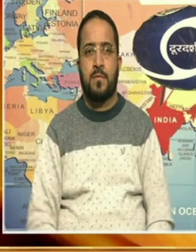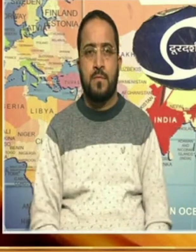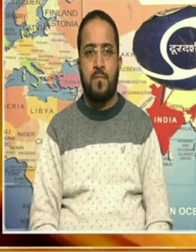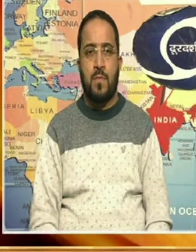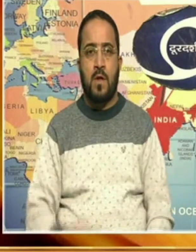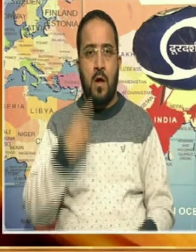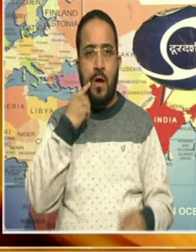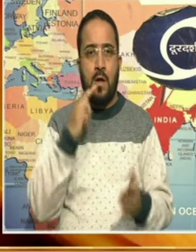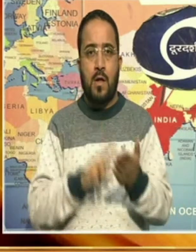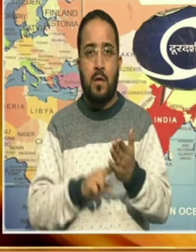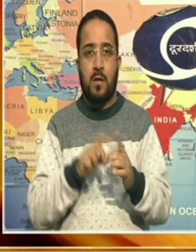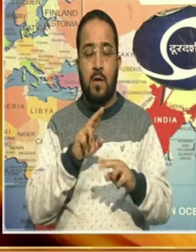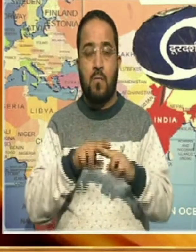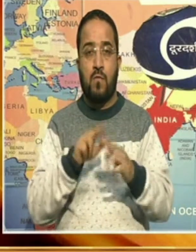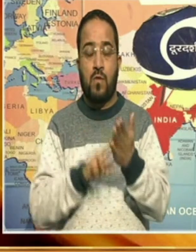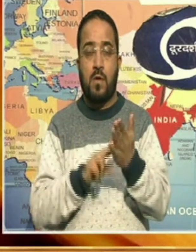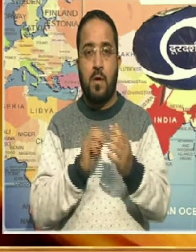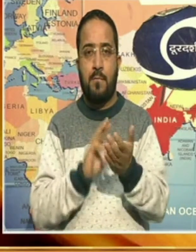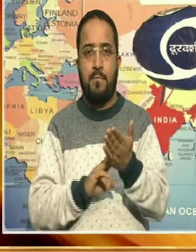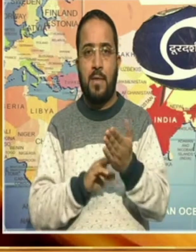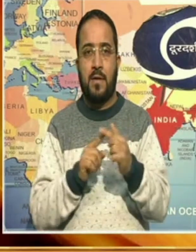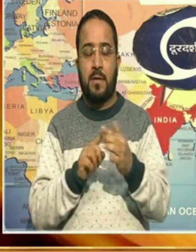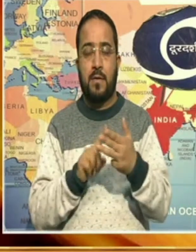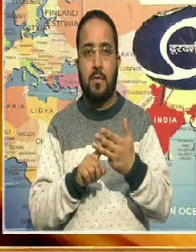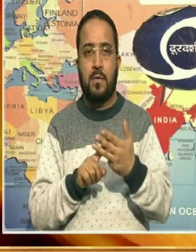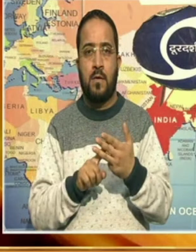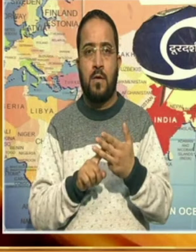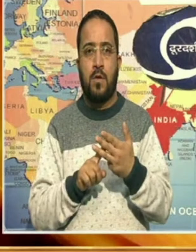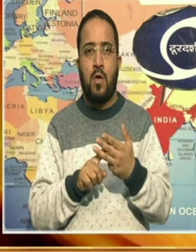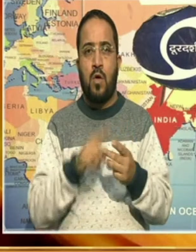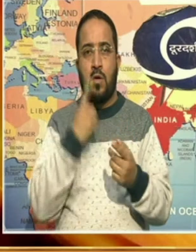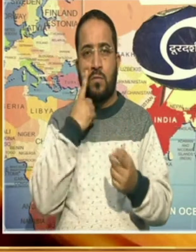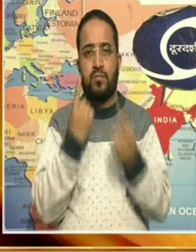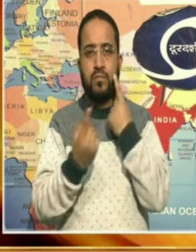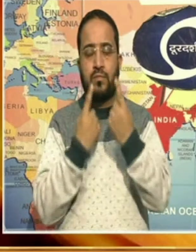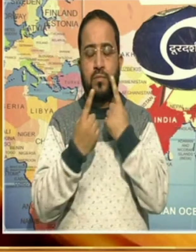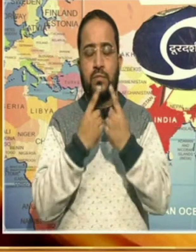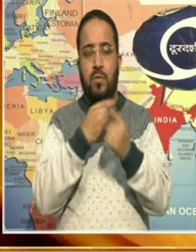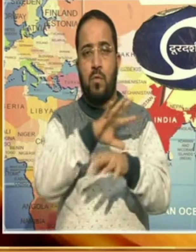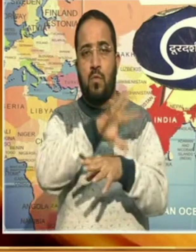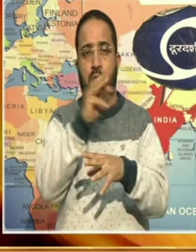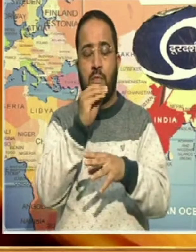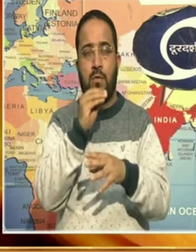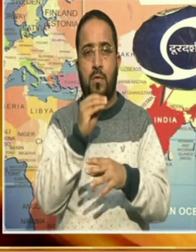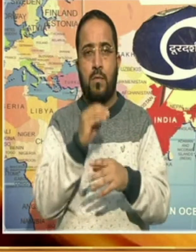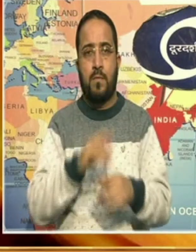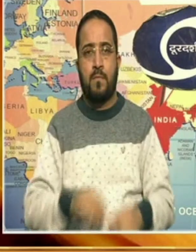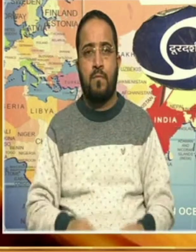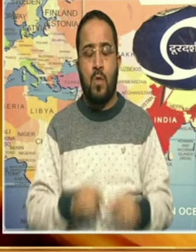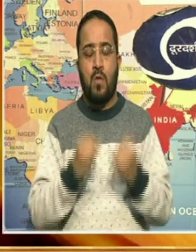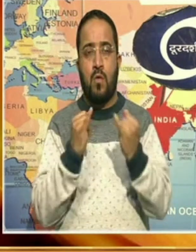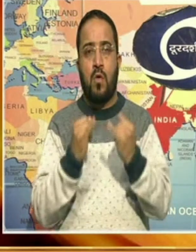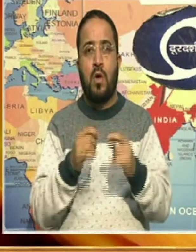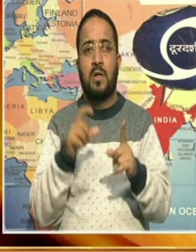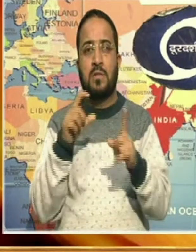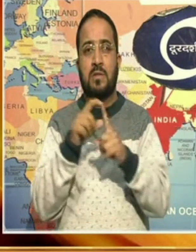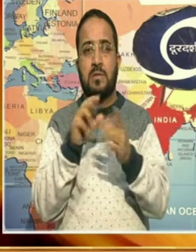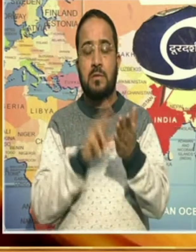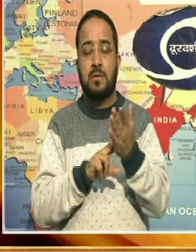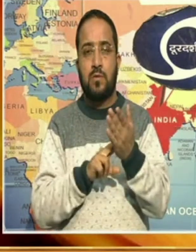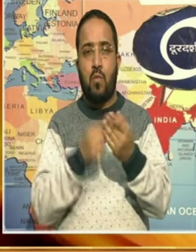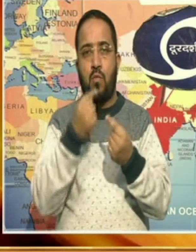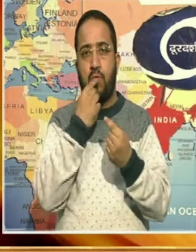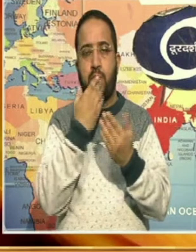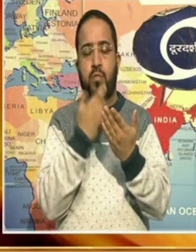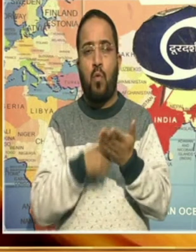انفورسمنٹ ڈائریکٹوریٹ نے چھاپوں اور تحقیقات کے بعد مرکز سے سفارش